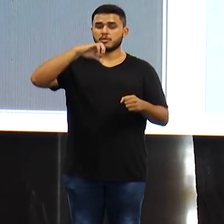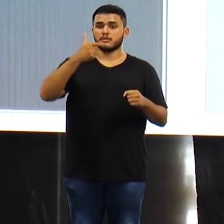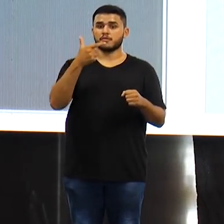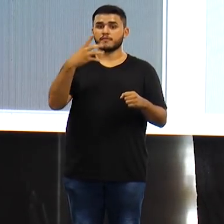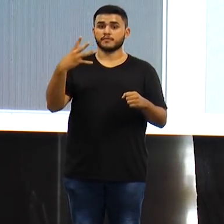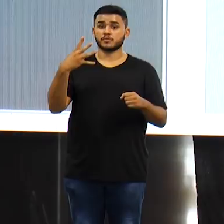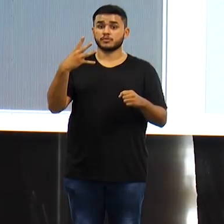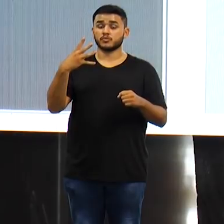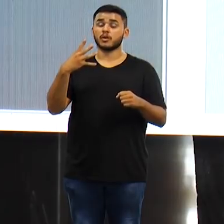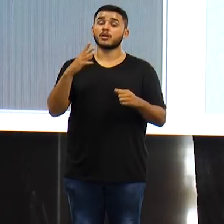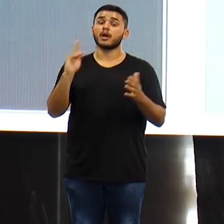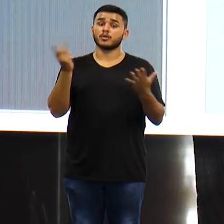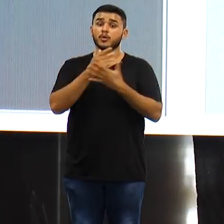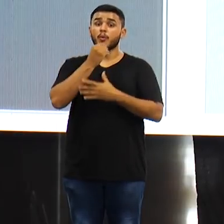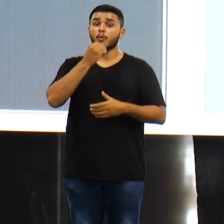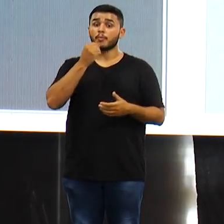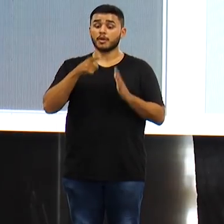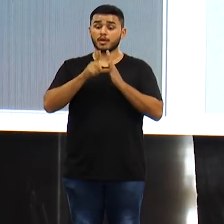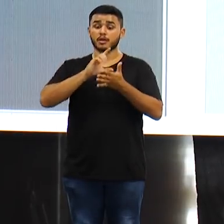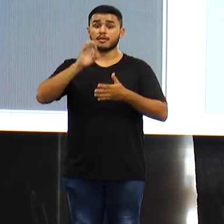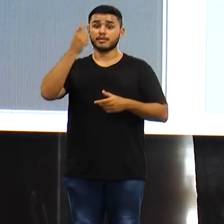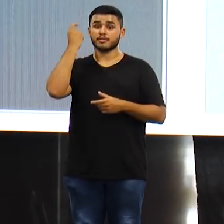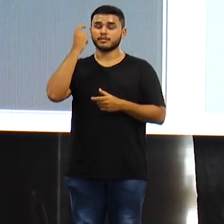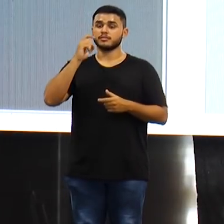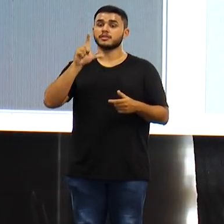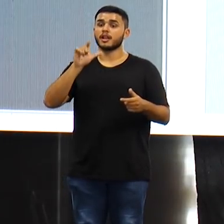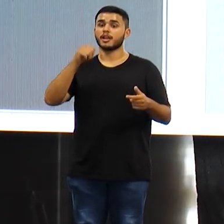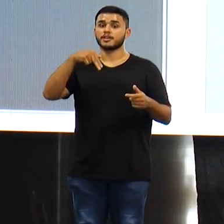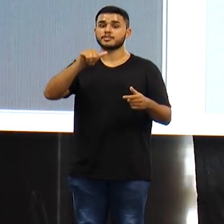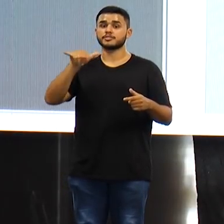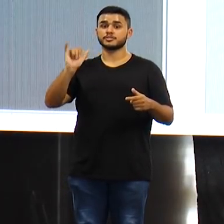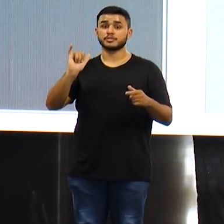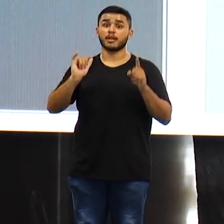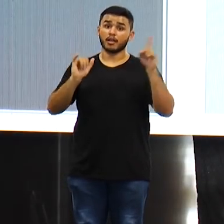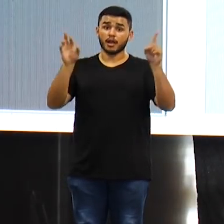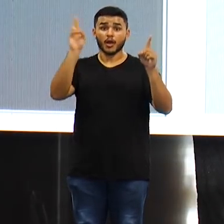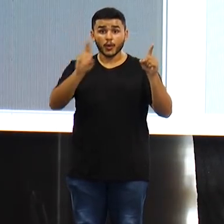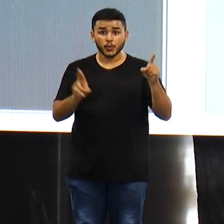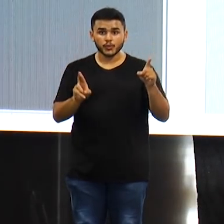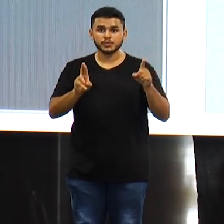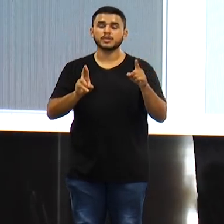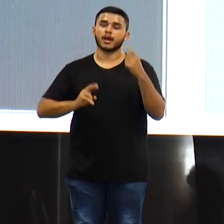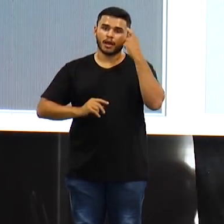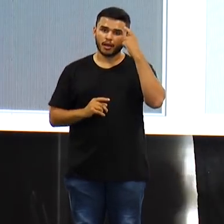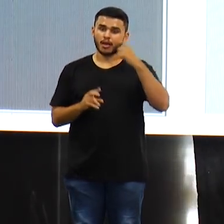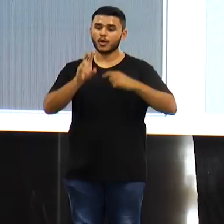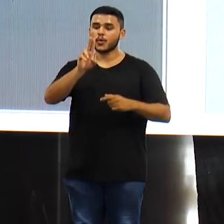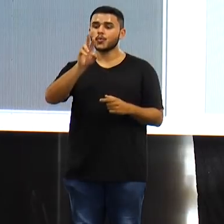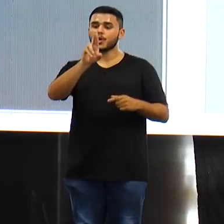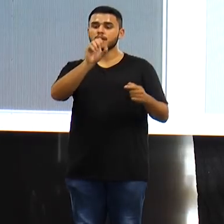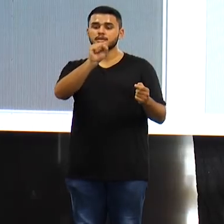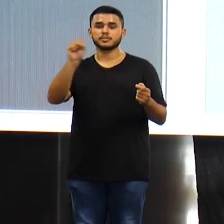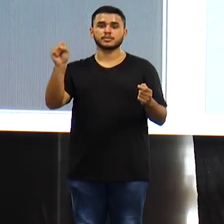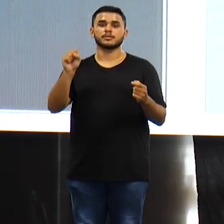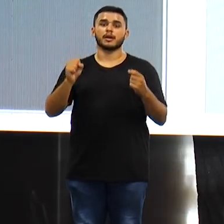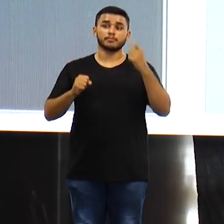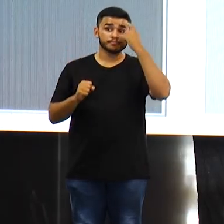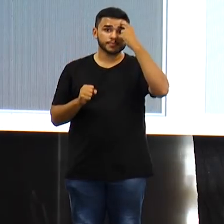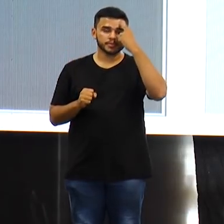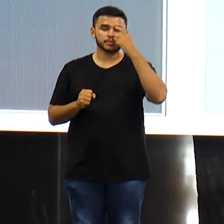pós-morte de Lenin, o poder político na Rússia, na União Soviética, certo? Então, Stalin vai